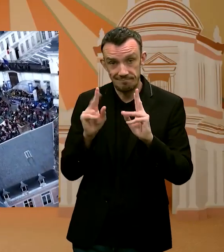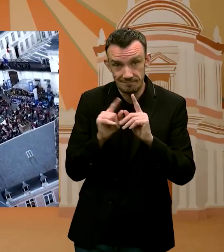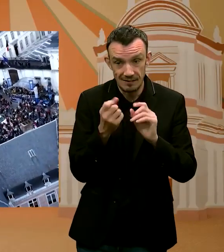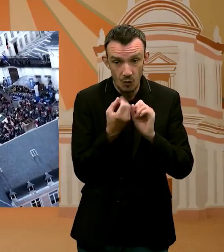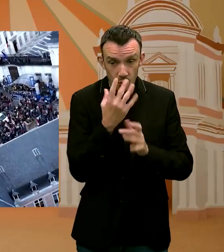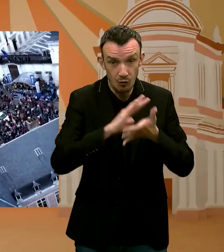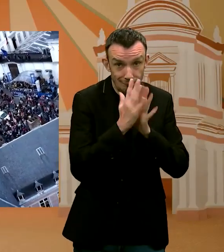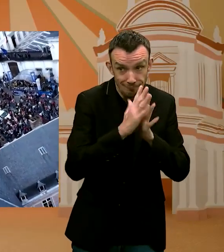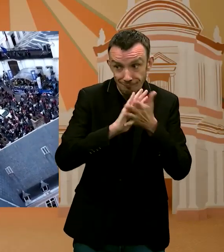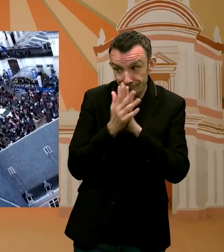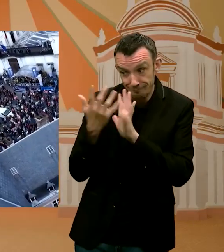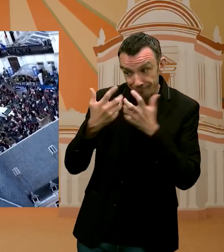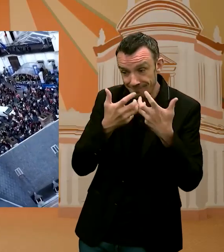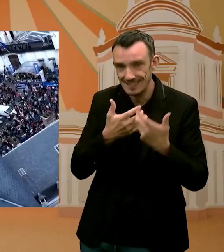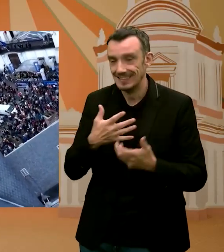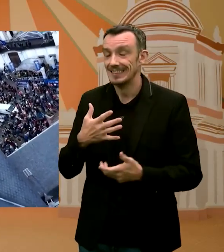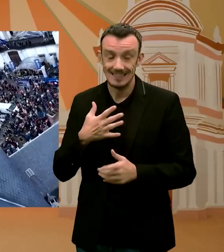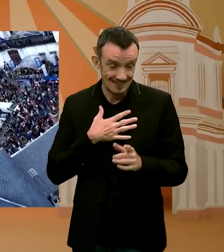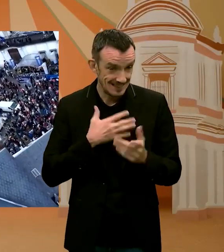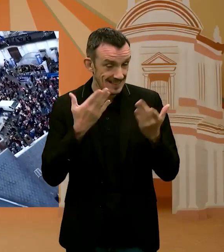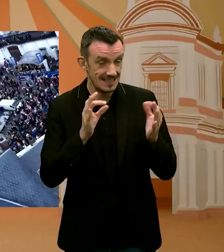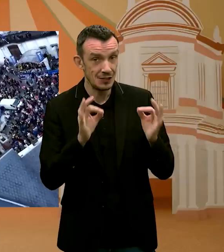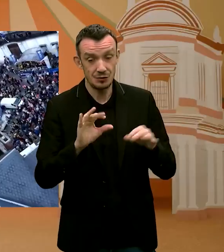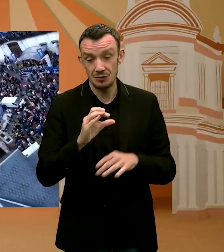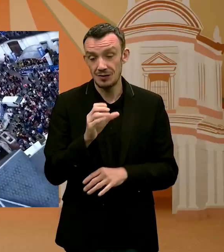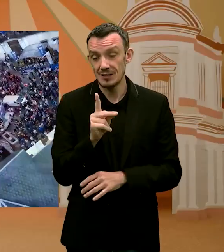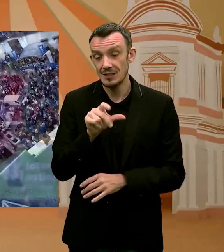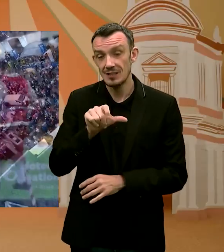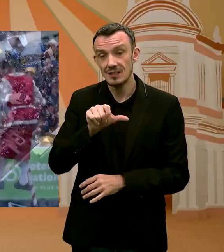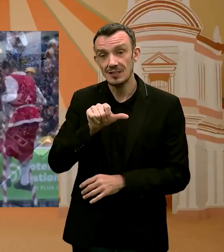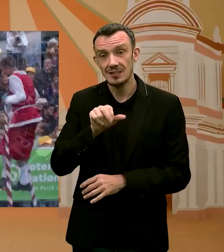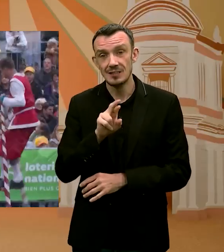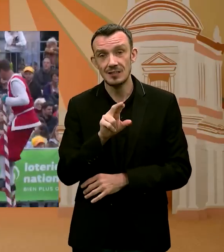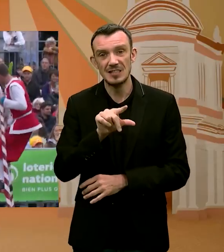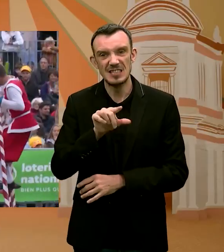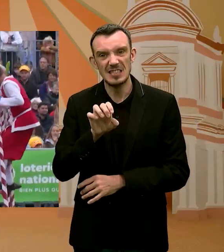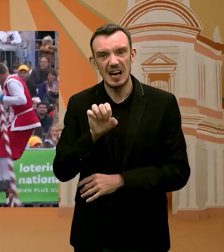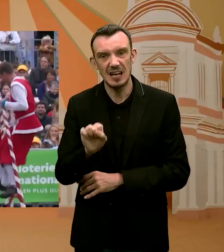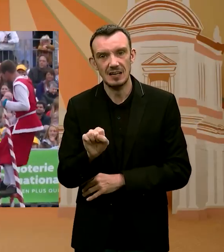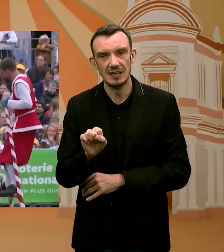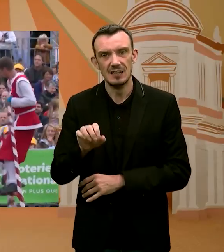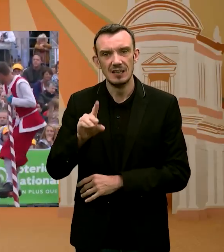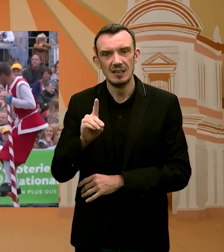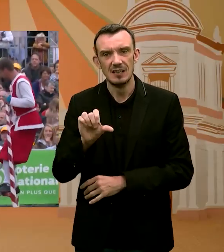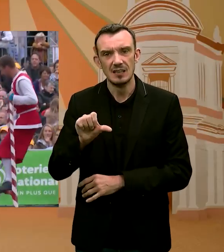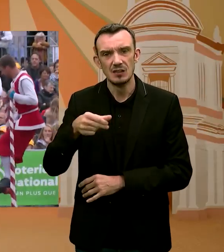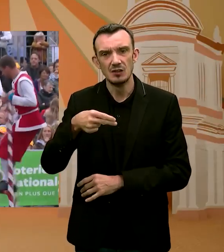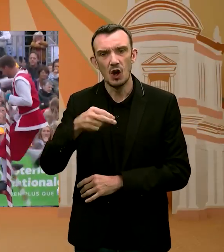combat. Tout à fait, là, Charles Dansard a chuté. C'est un échasseur qui est revenu après quelques années d'absence. Il a